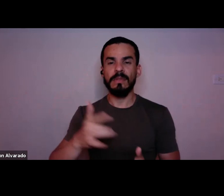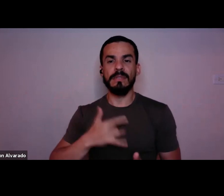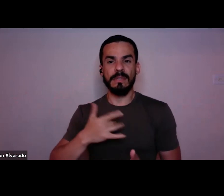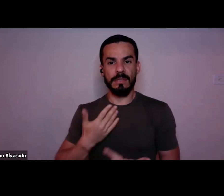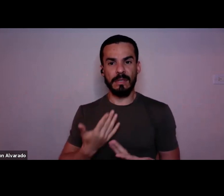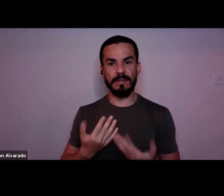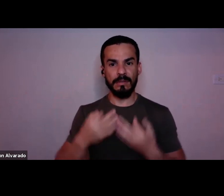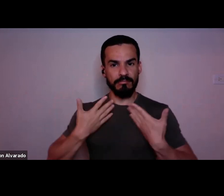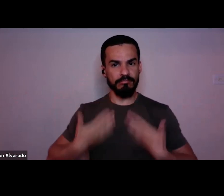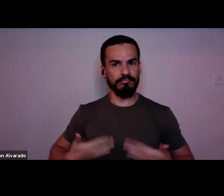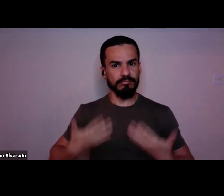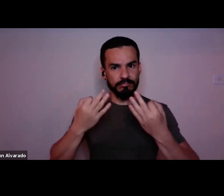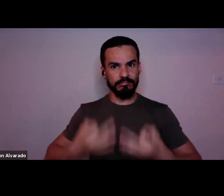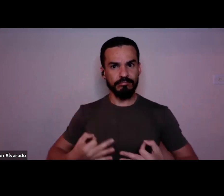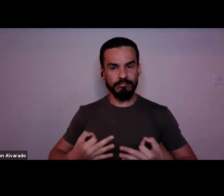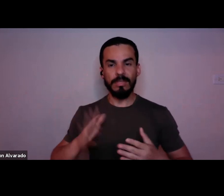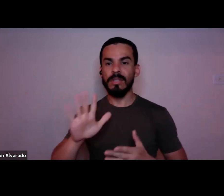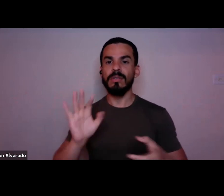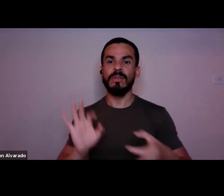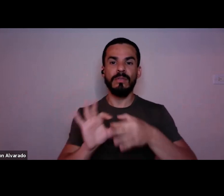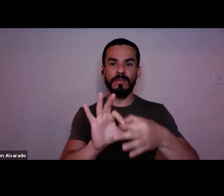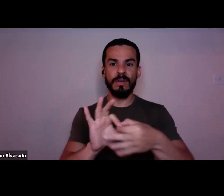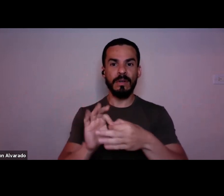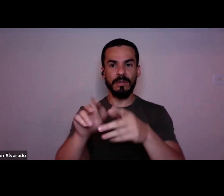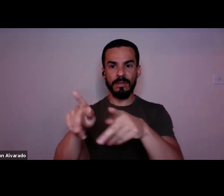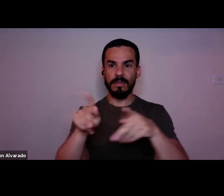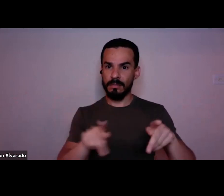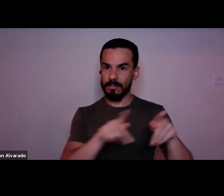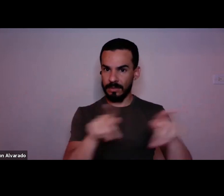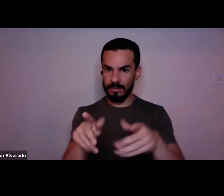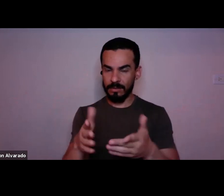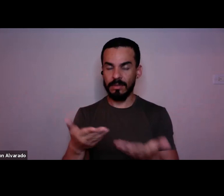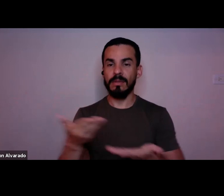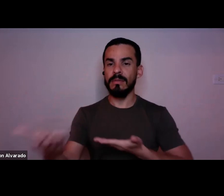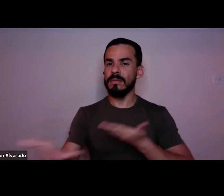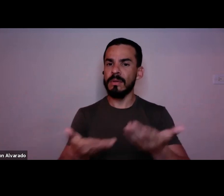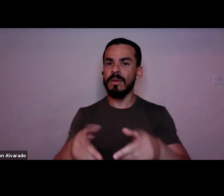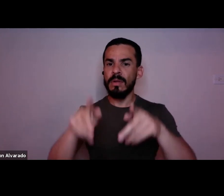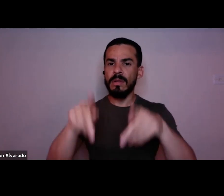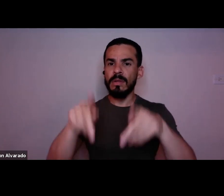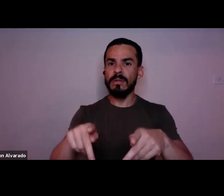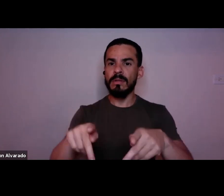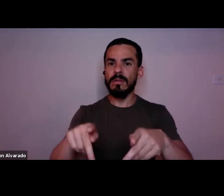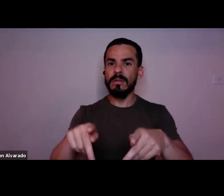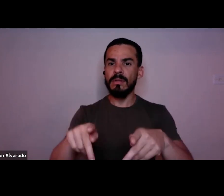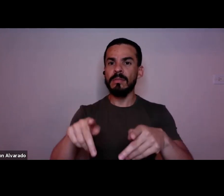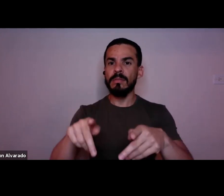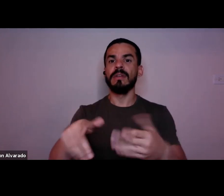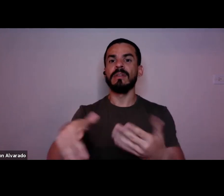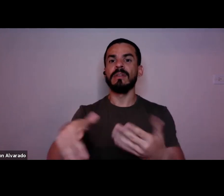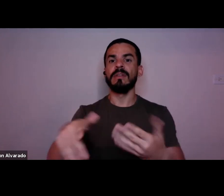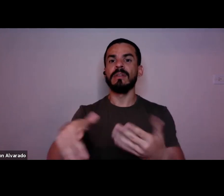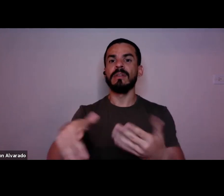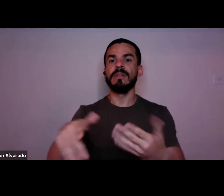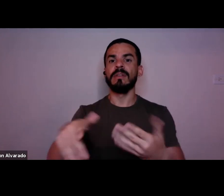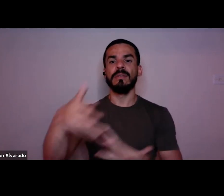personal y sus relaciones interpersonales con las personas que componen sus grupos familiares y con